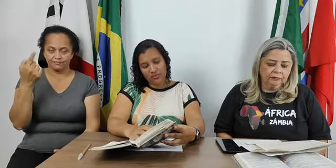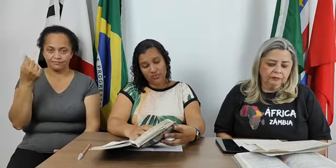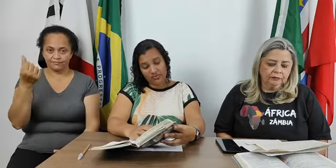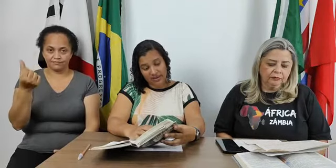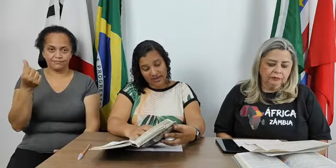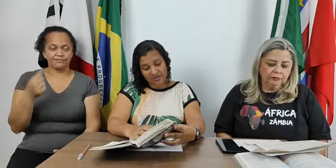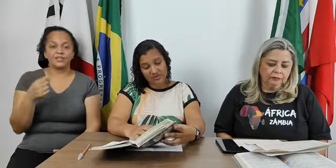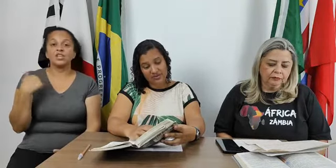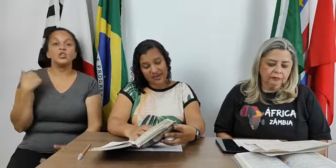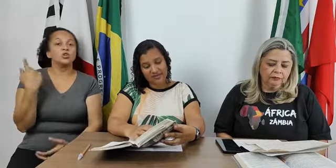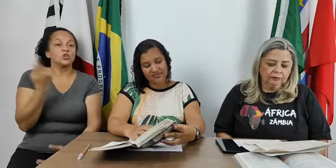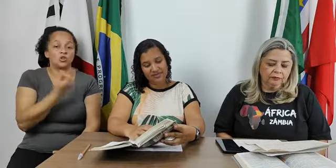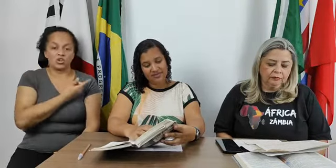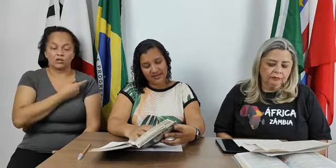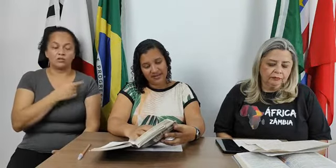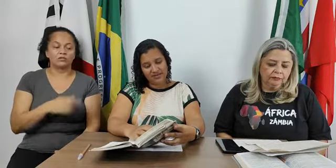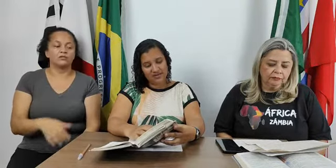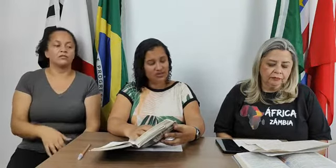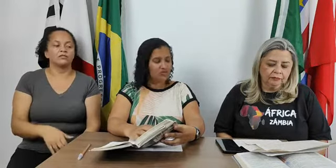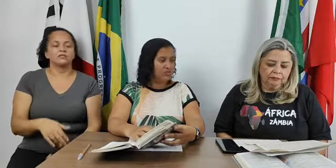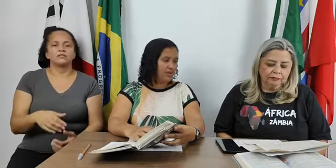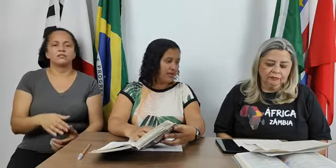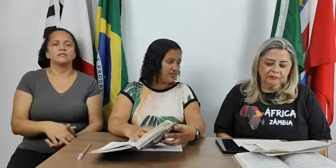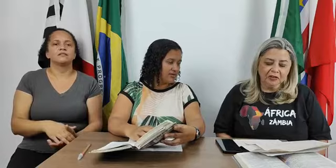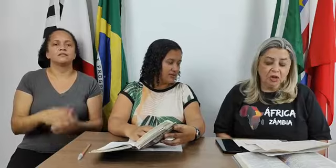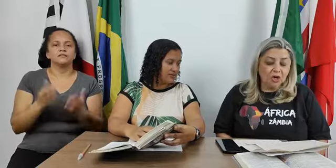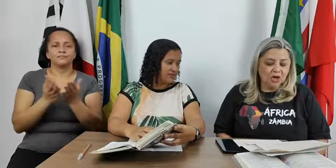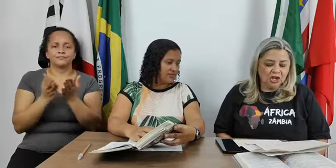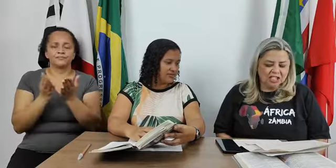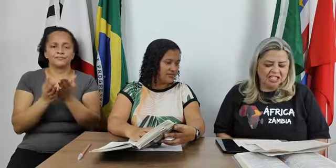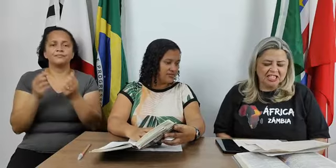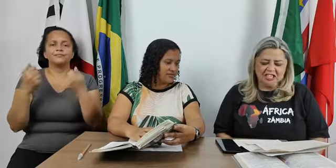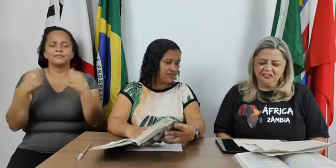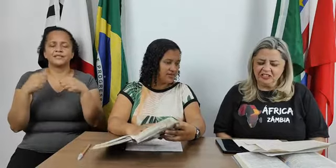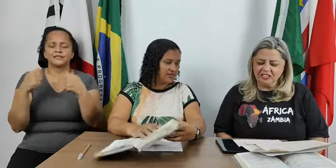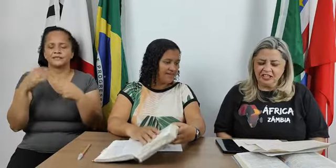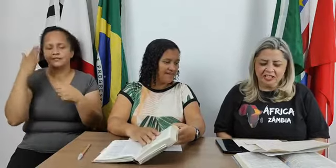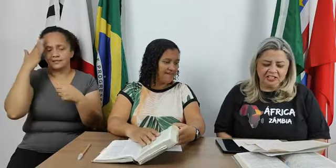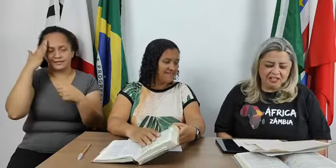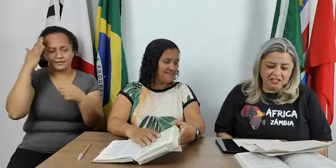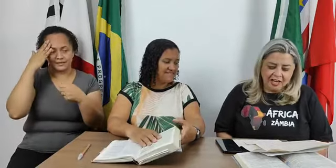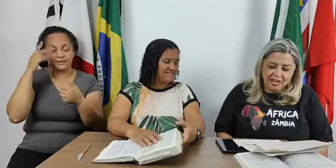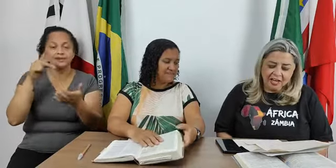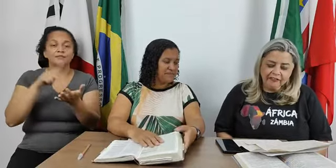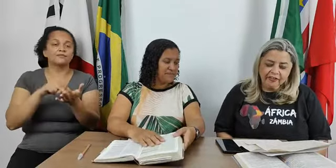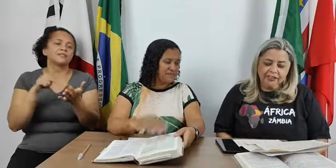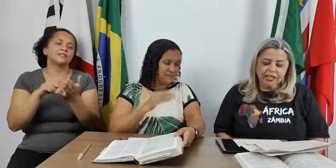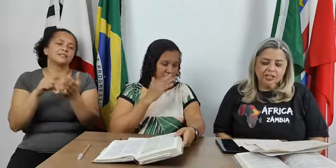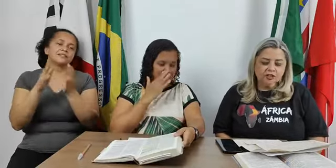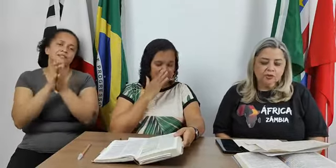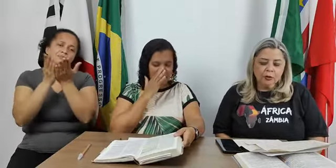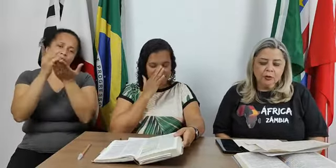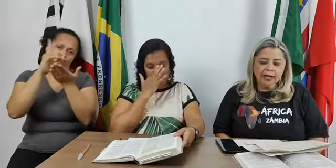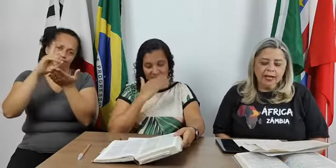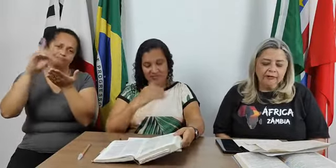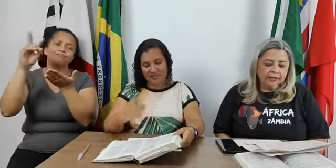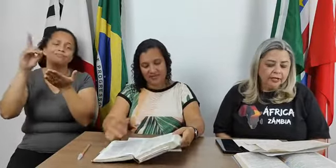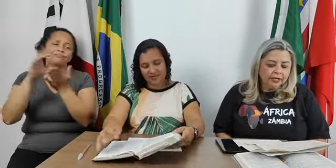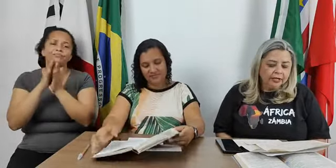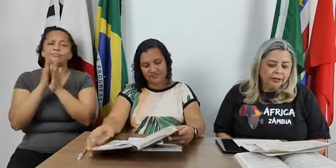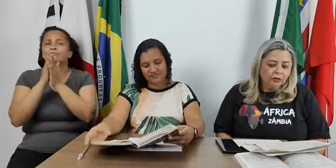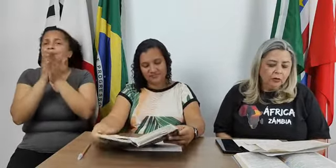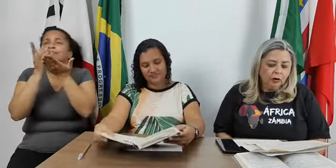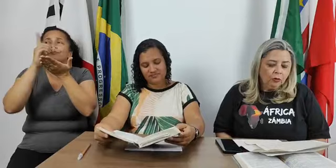não sou. Consagra-os na verdade que é a Tua palavra. Esse versículo que você quer. A verdade é a sua